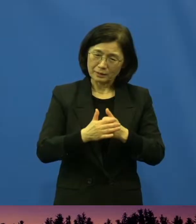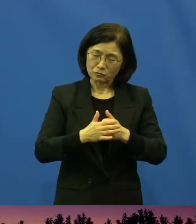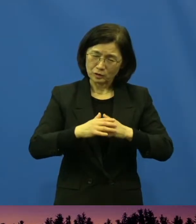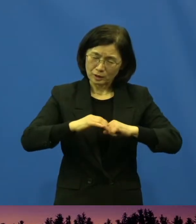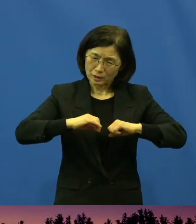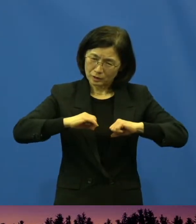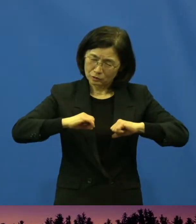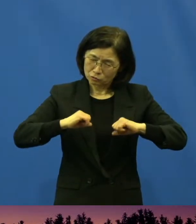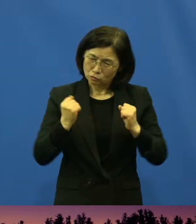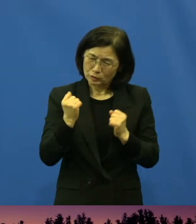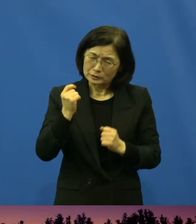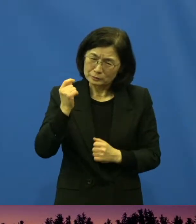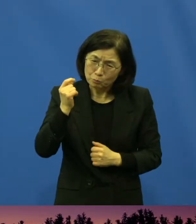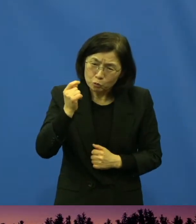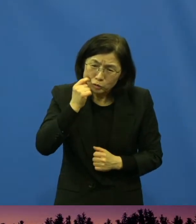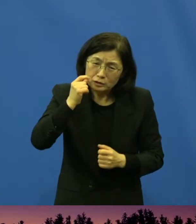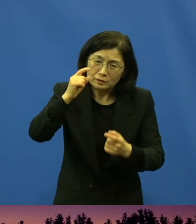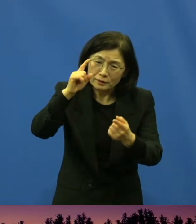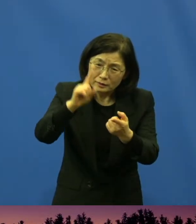이해하시는 거예요.